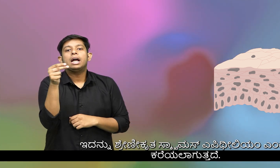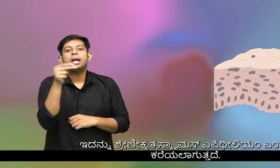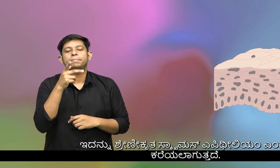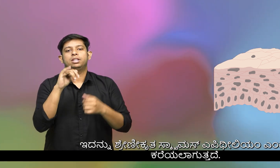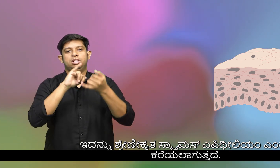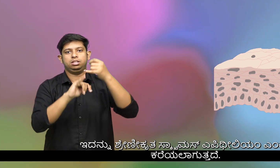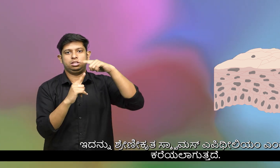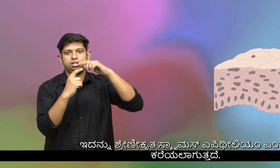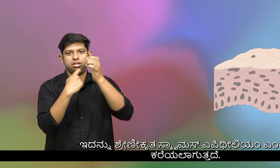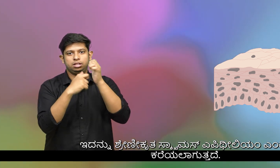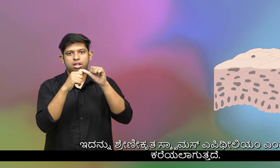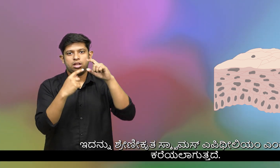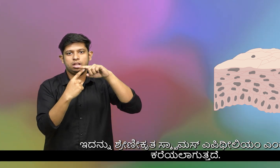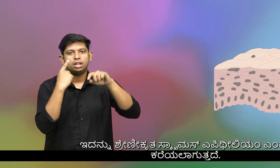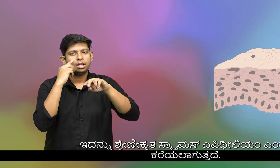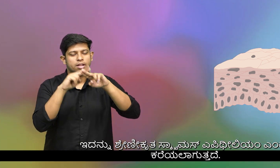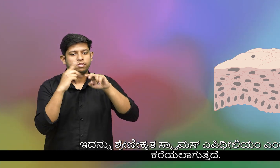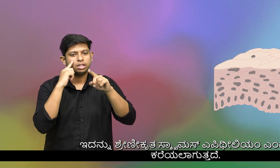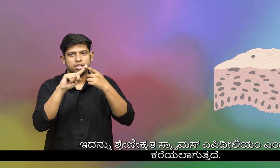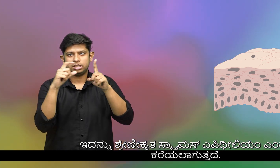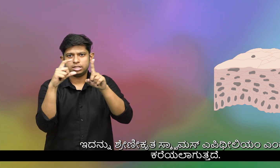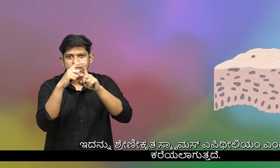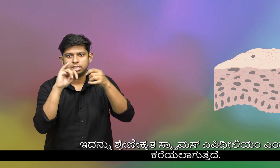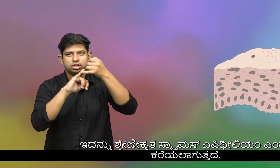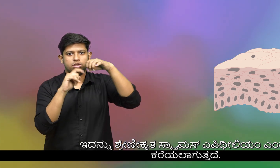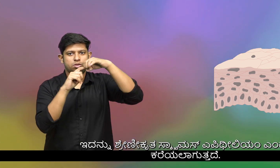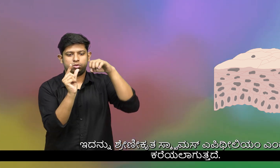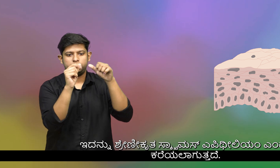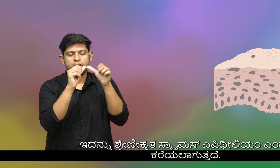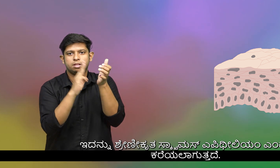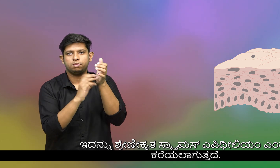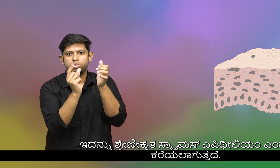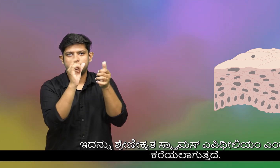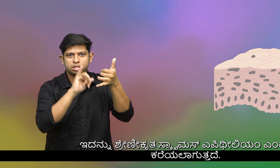ಇದನ್ನು ಶ್ರೇಣೀಕೃತ ಸ್ಕ್ವಾಮಸ್ ಎಪಿಥೀಲಿಯಂ ಎಂದು ಕರೆಯಲಾಗುತ್ತದೆ.